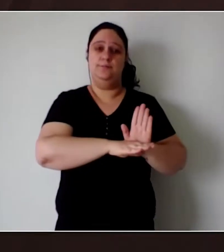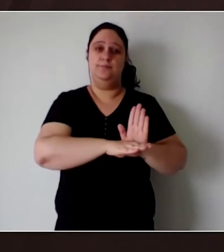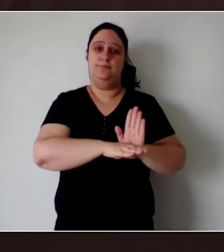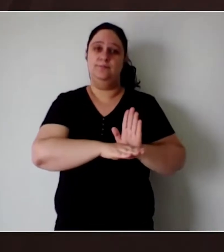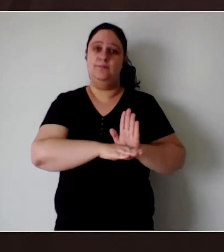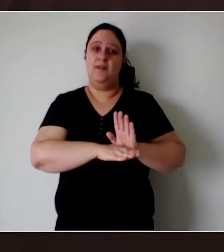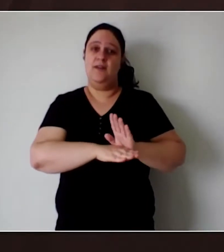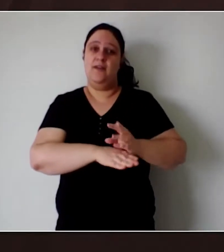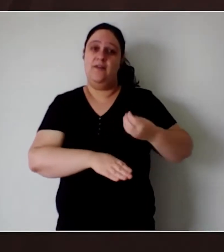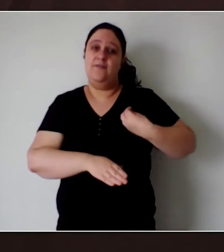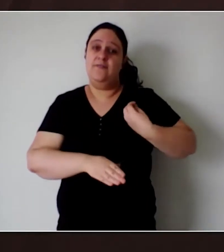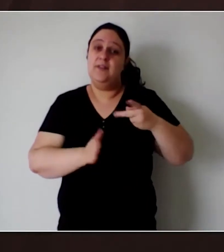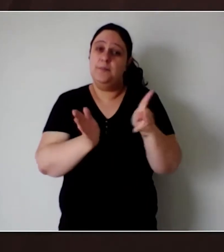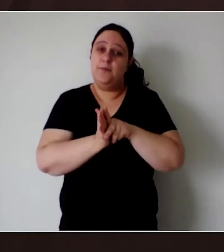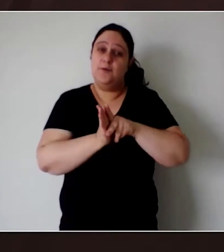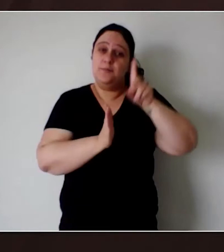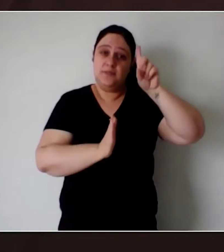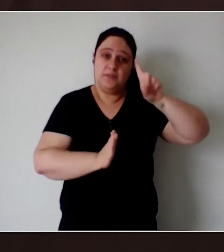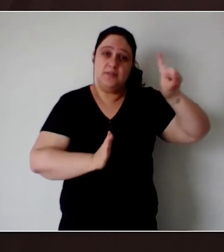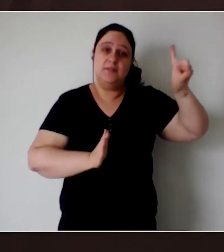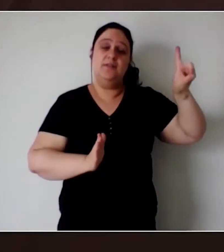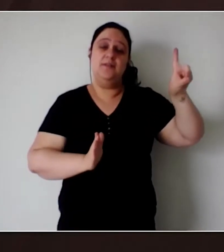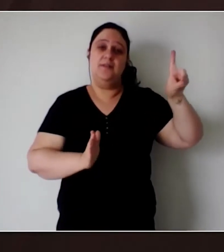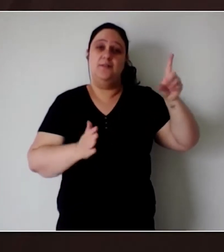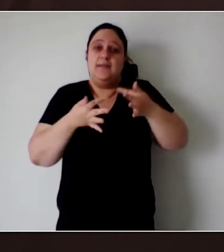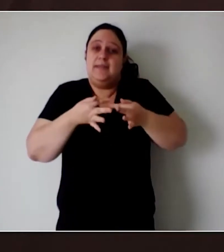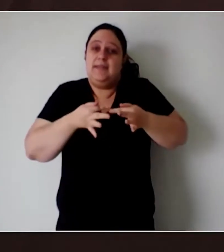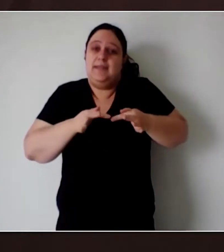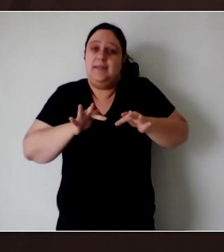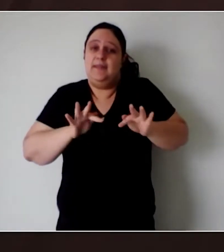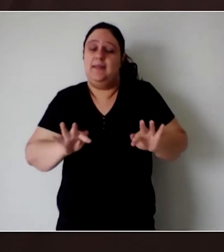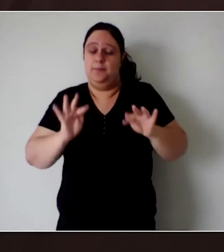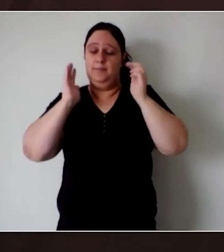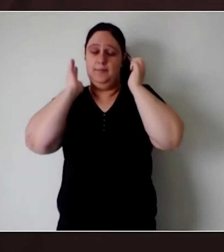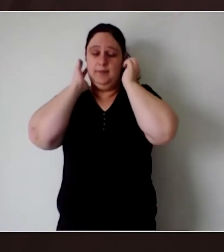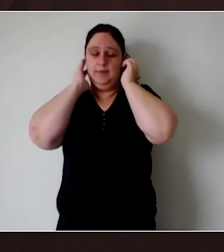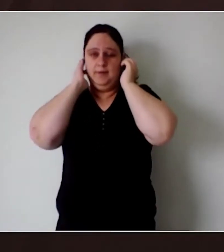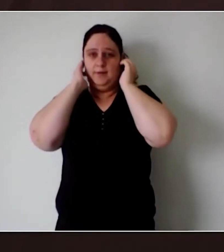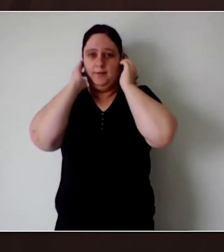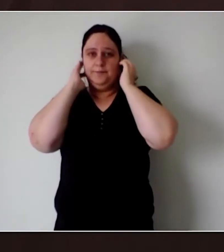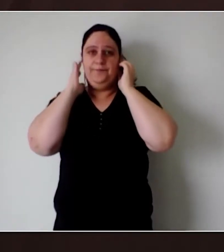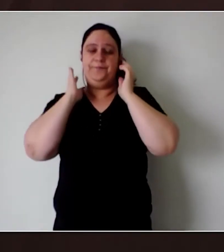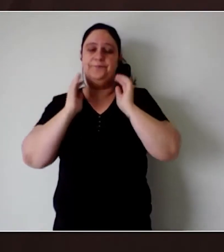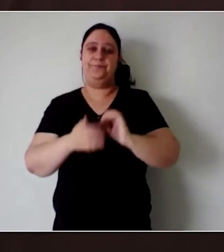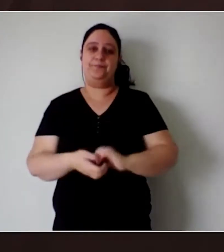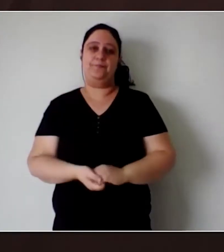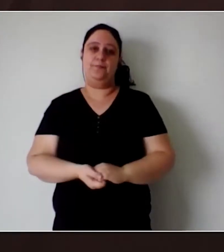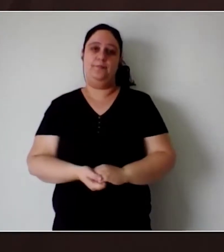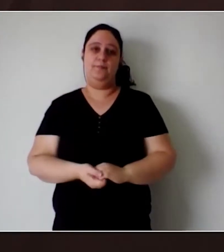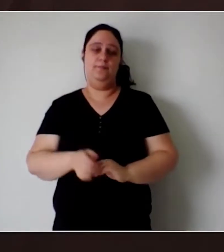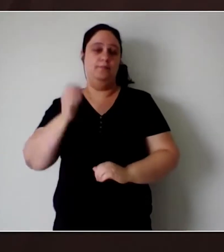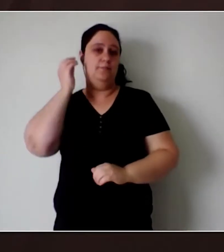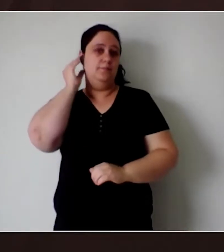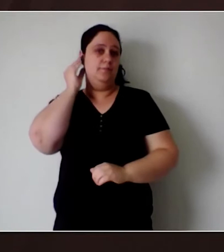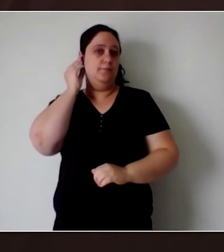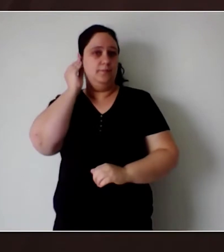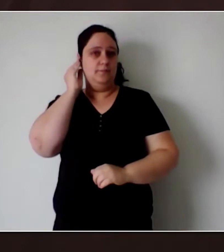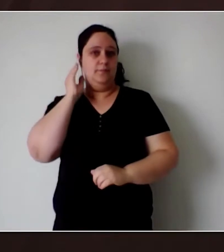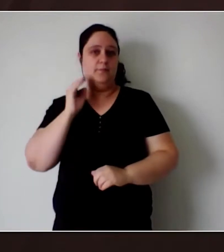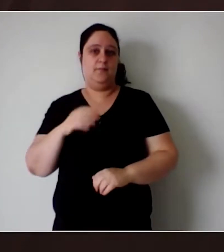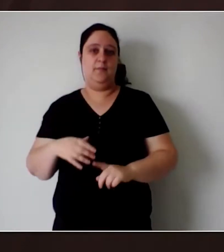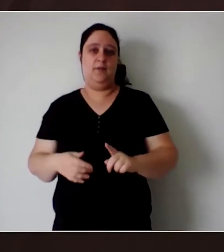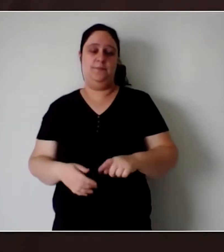nós, uma vida coletiva, uma vida corporativa, né? Bom, muito bem, e que mais? Outra coisa eu quero dizer para